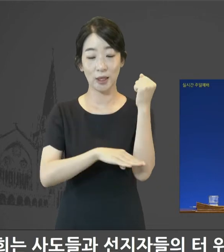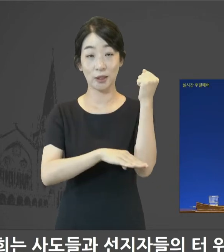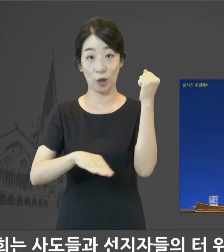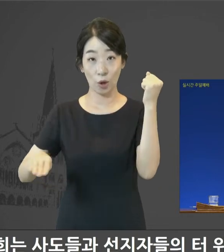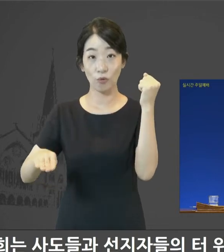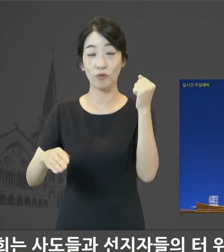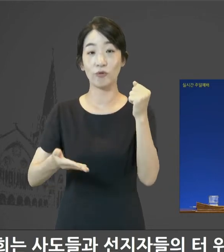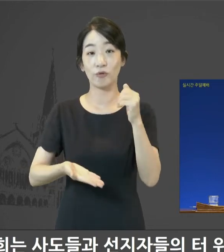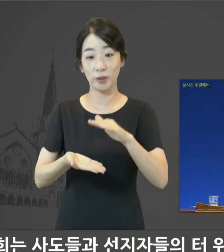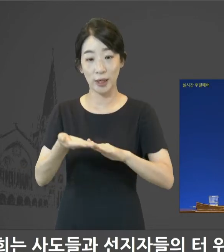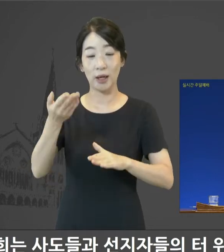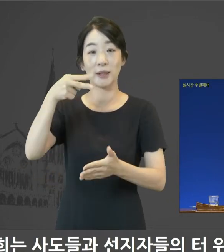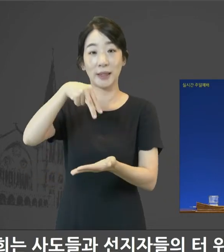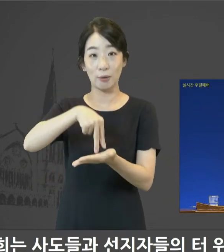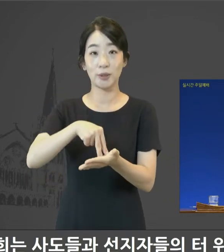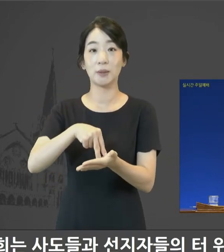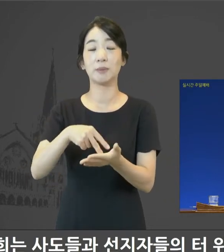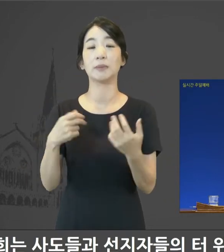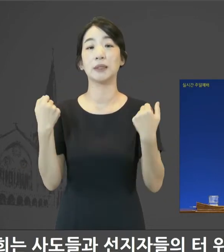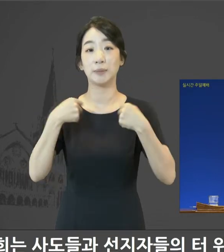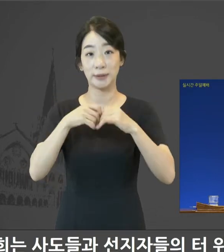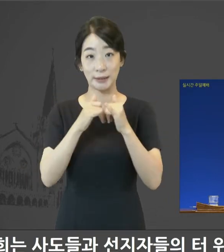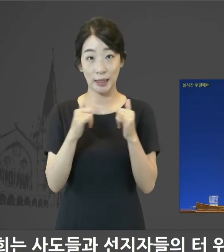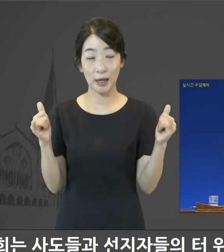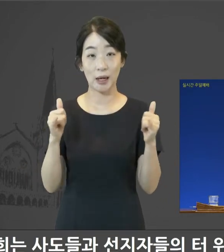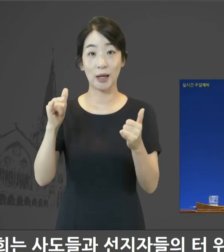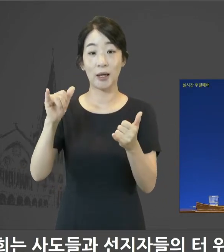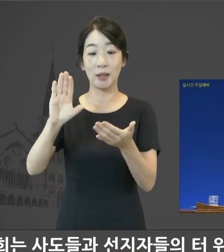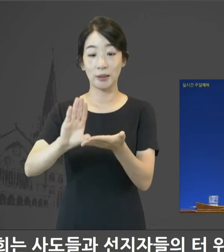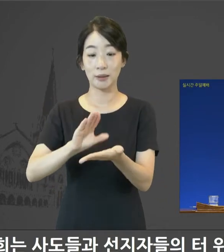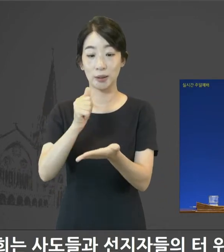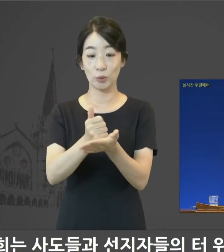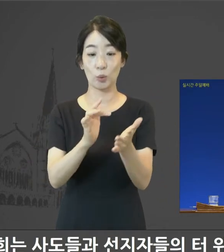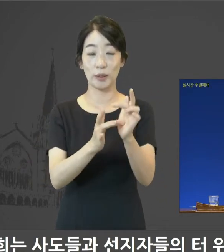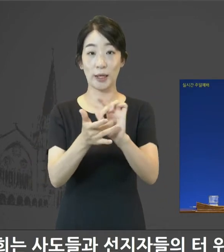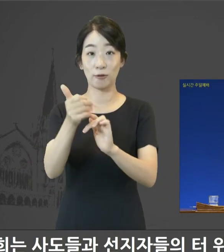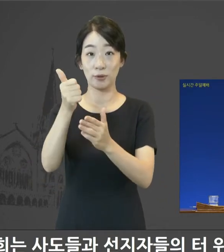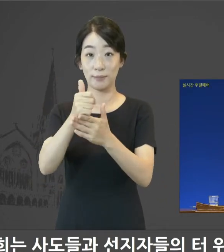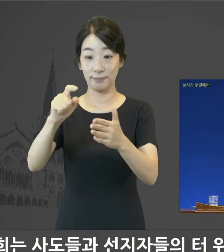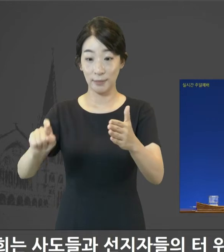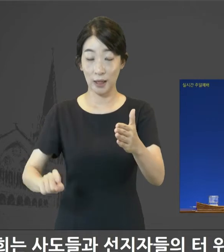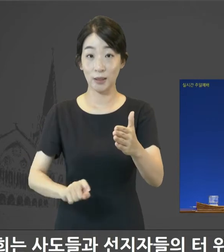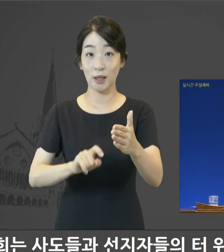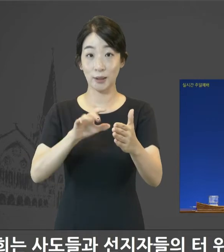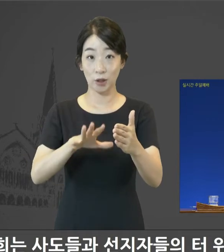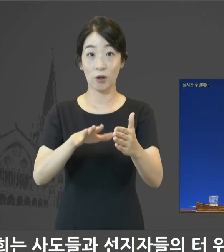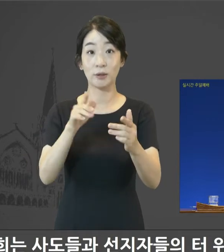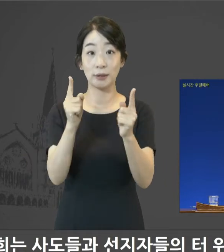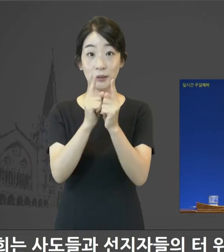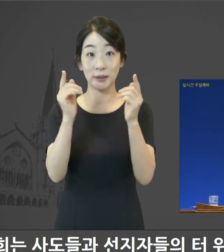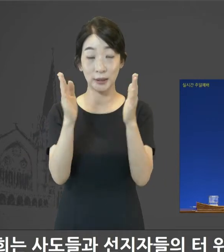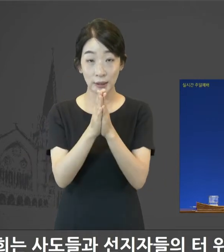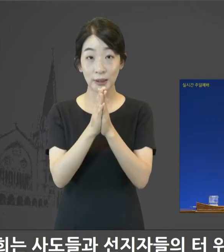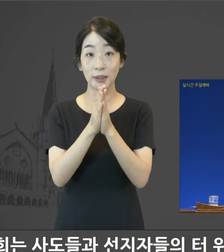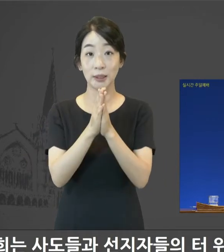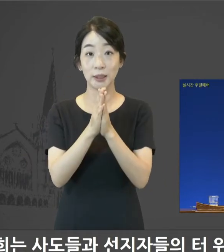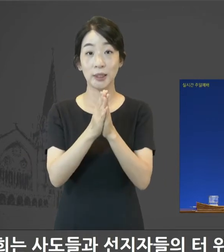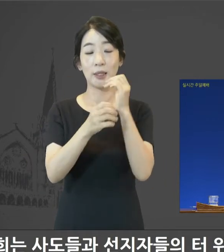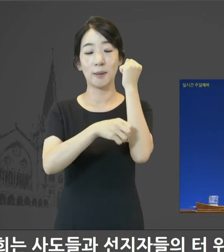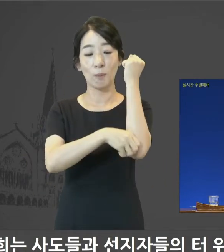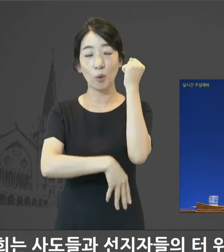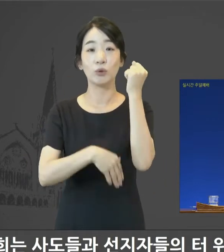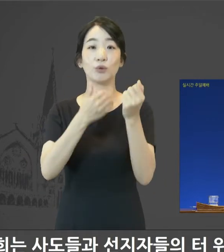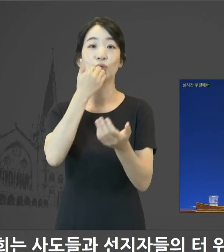위에서 세우심을 입은 자라. 그 다음, 그리스도 예수 안에서 예수께서 친히 모퉁이 돌이